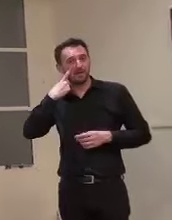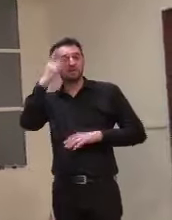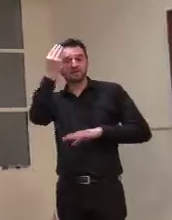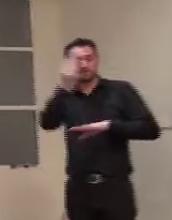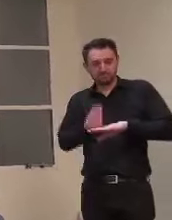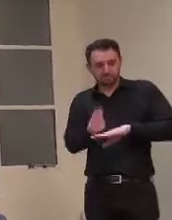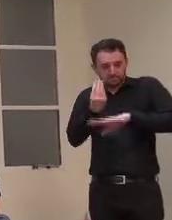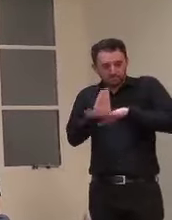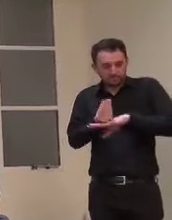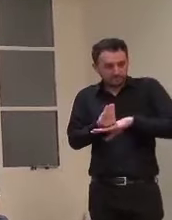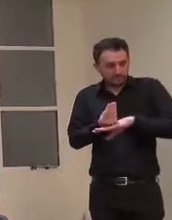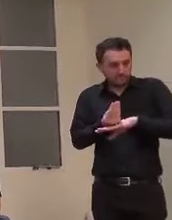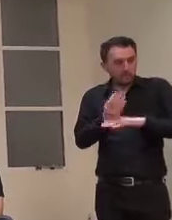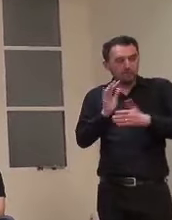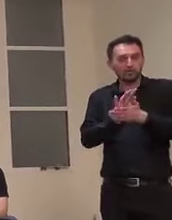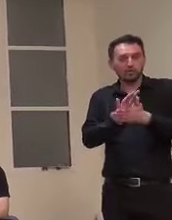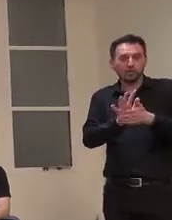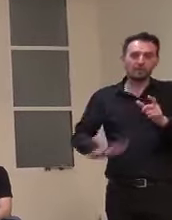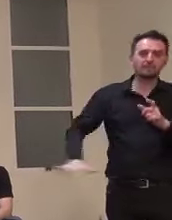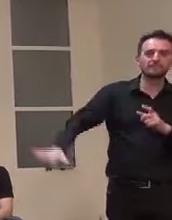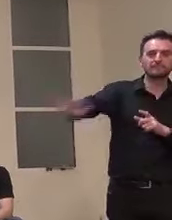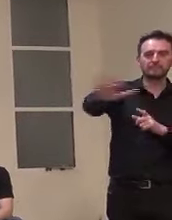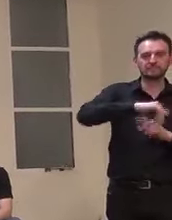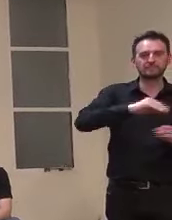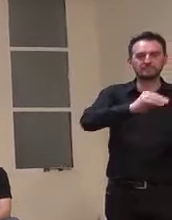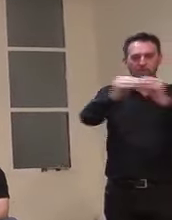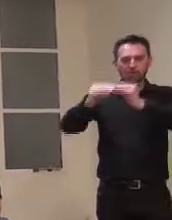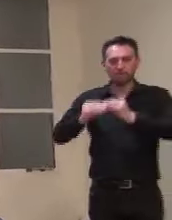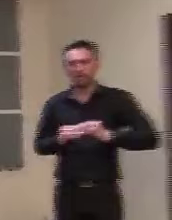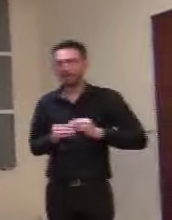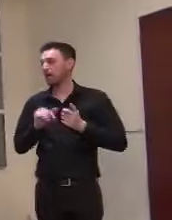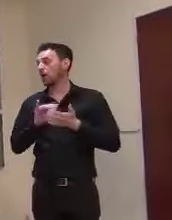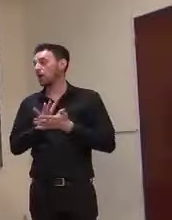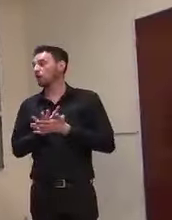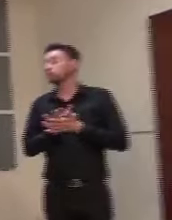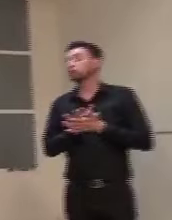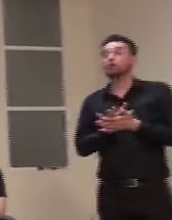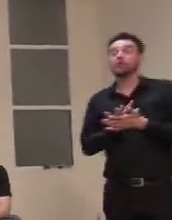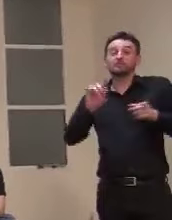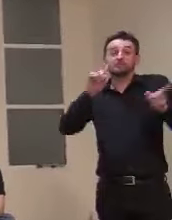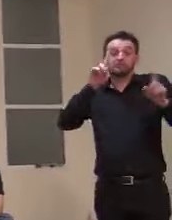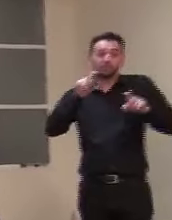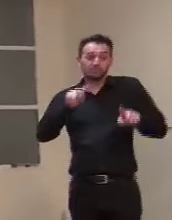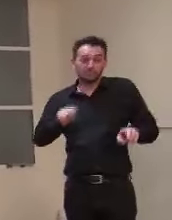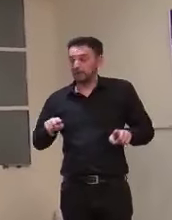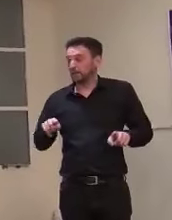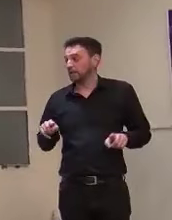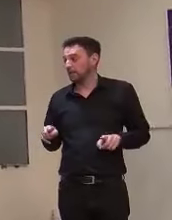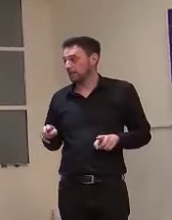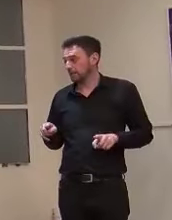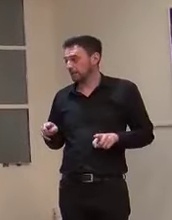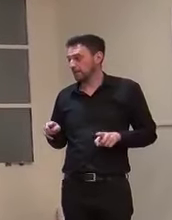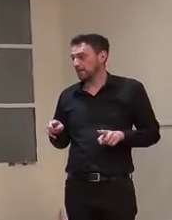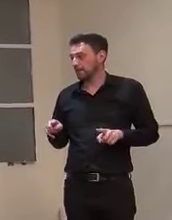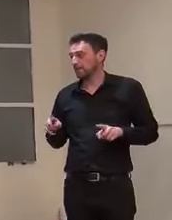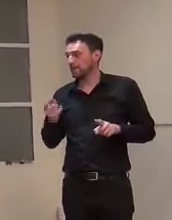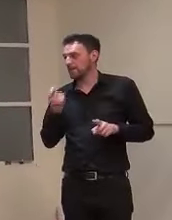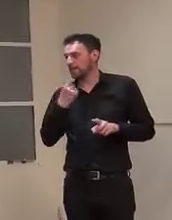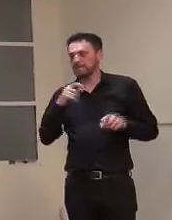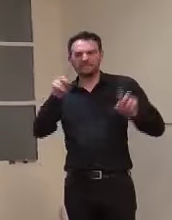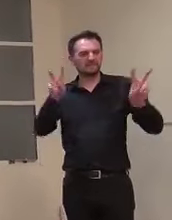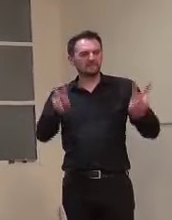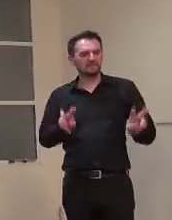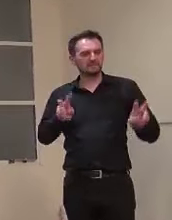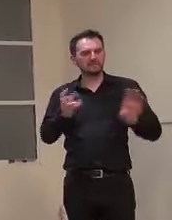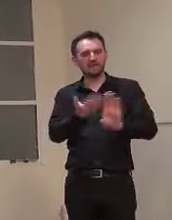en relación al resto de los agentes de la escuela bajo el cuento de mi pregunta sino que a través separado el tema